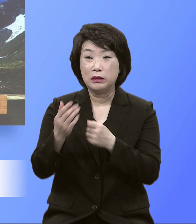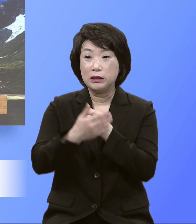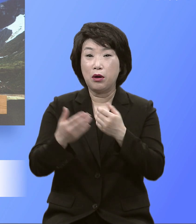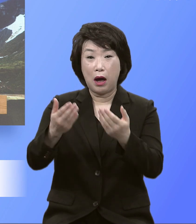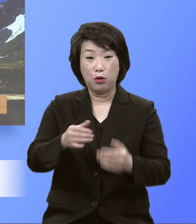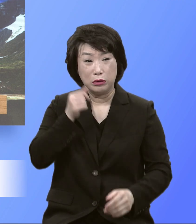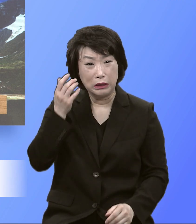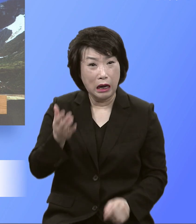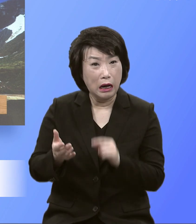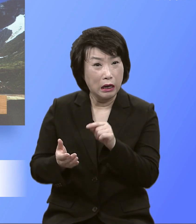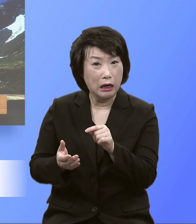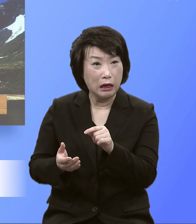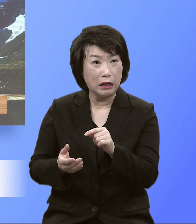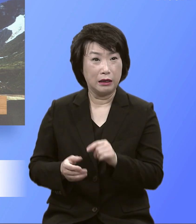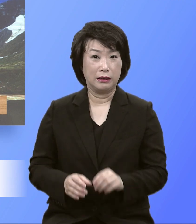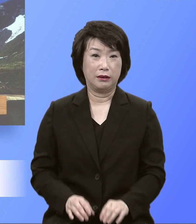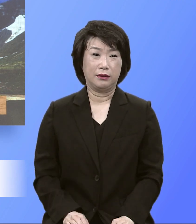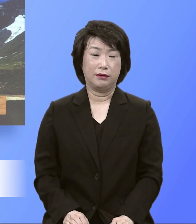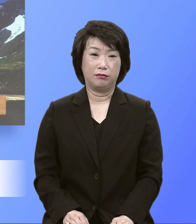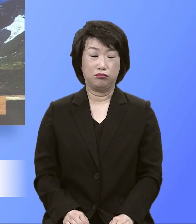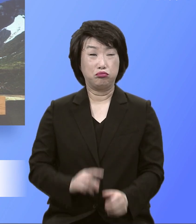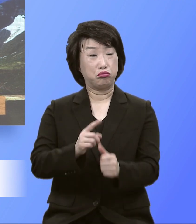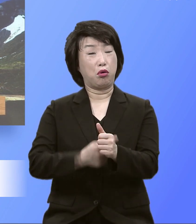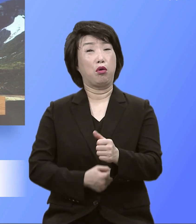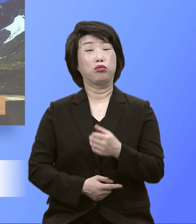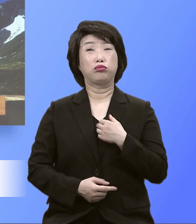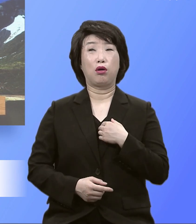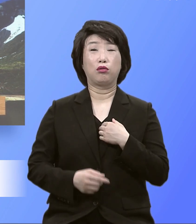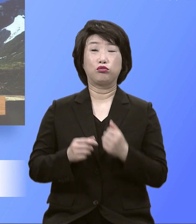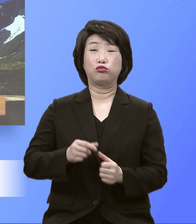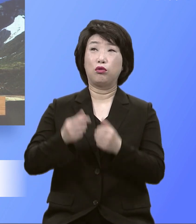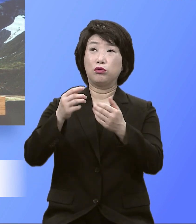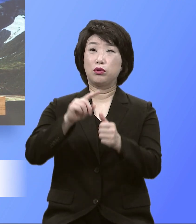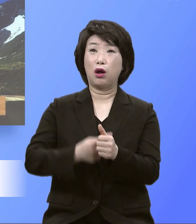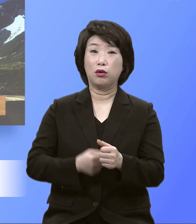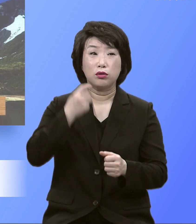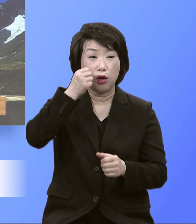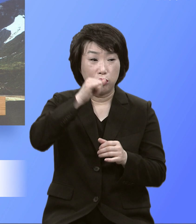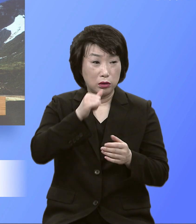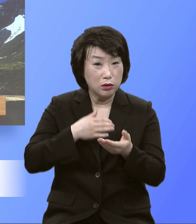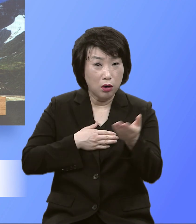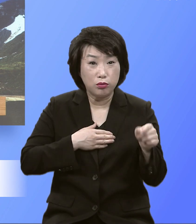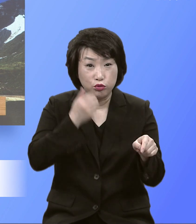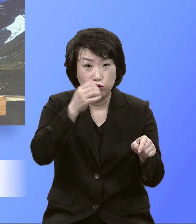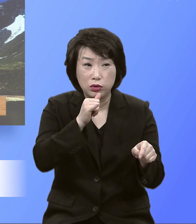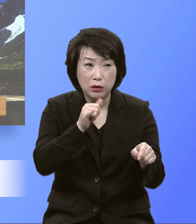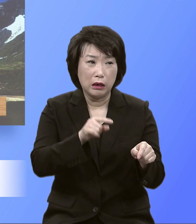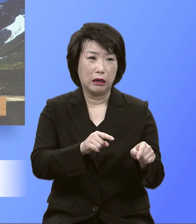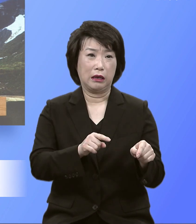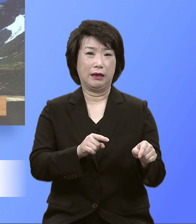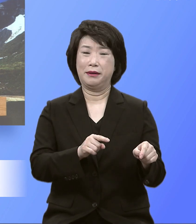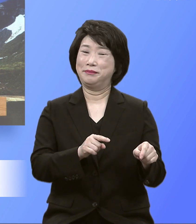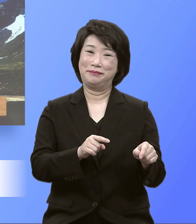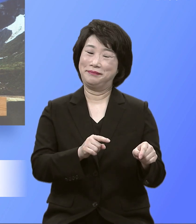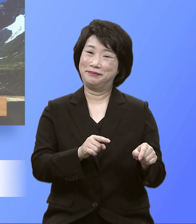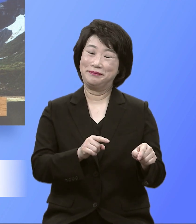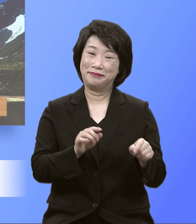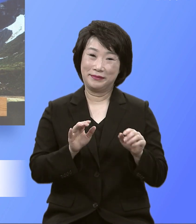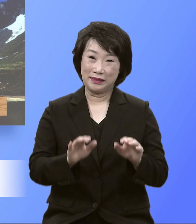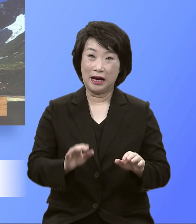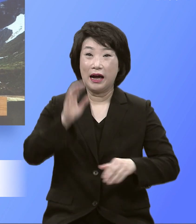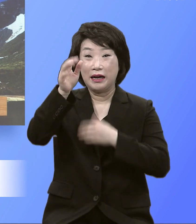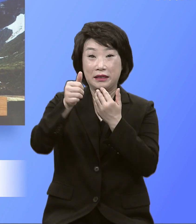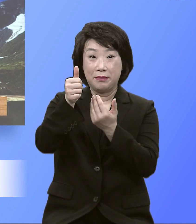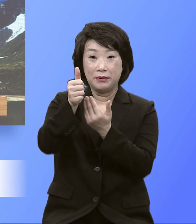은혜로 하느냐 그 말이요. 뭐 당연한 거 아니야? 이런 사람이 있다면 이 사람은